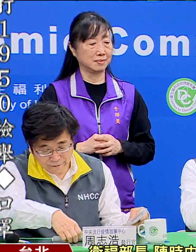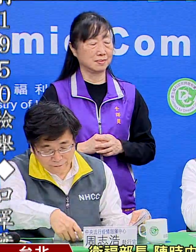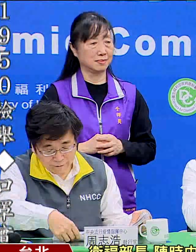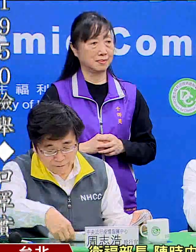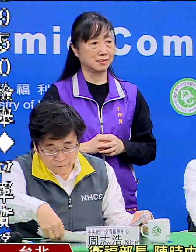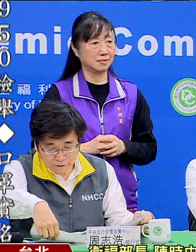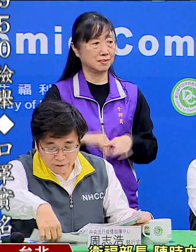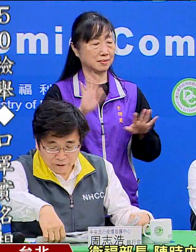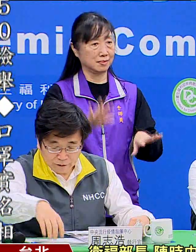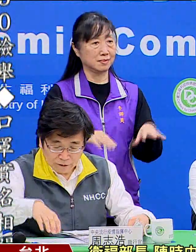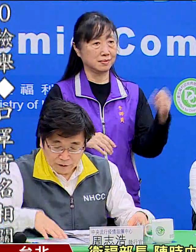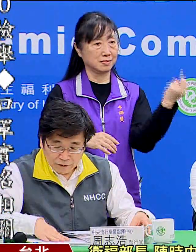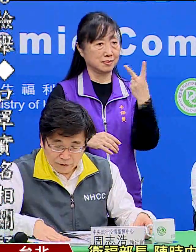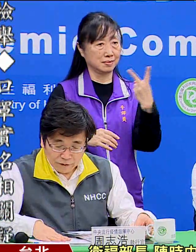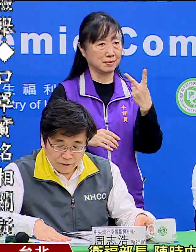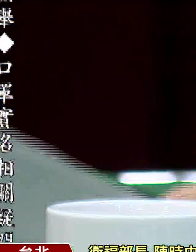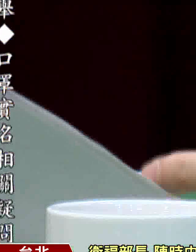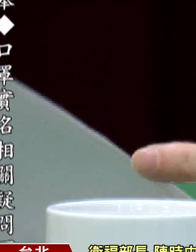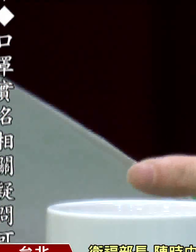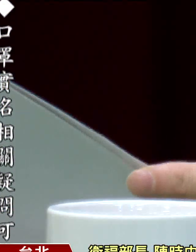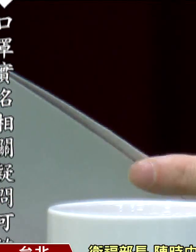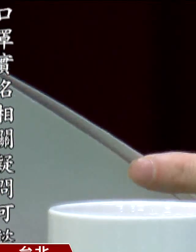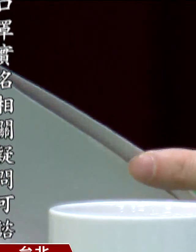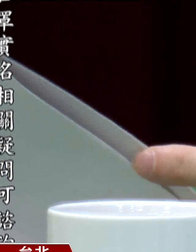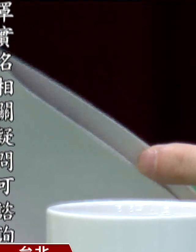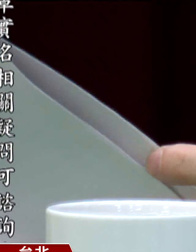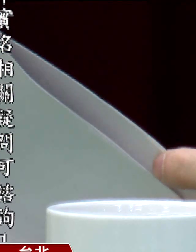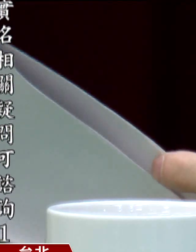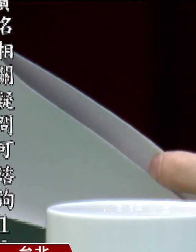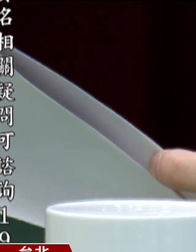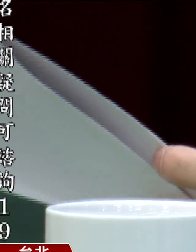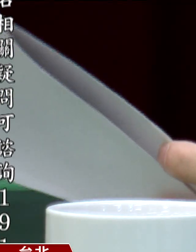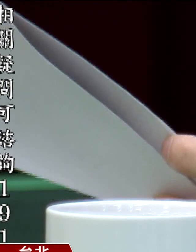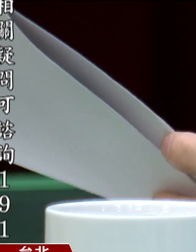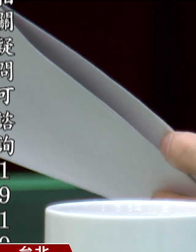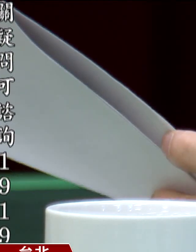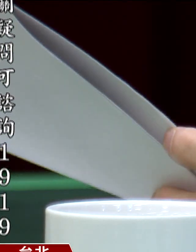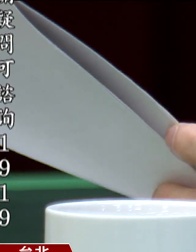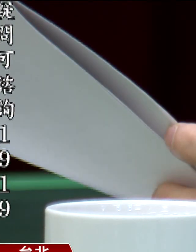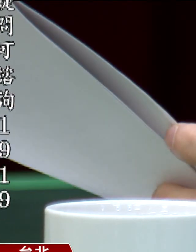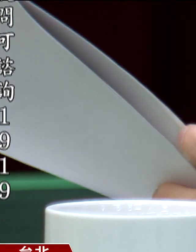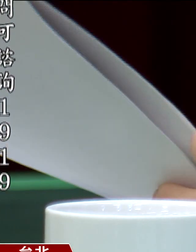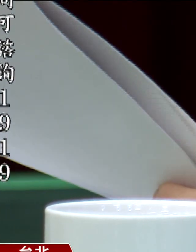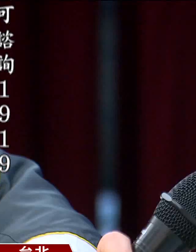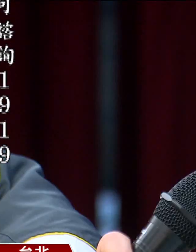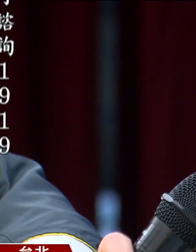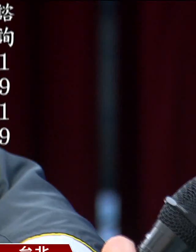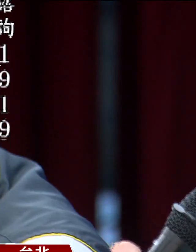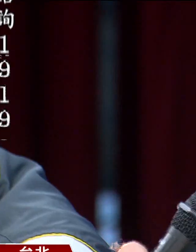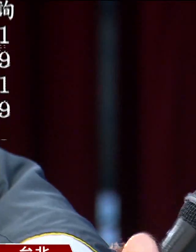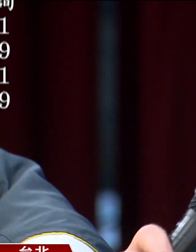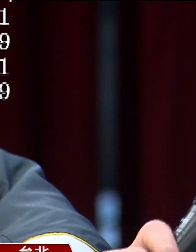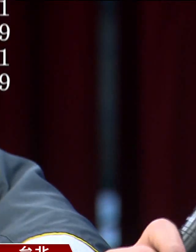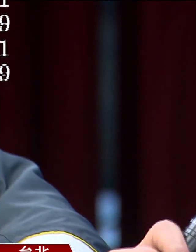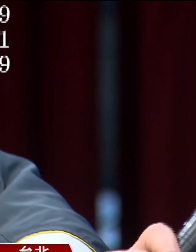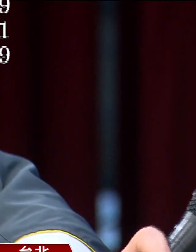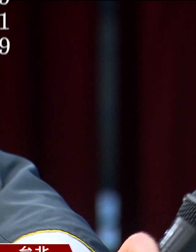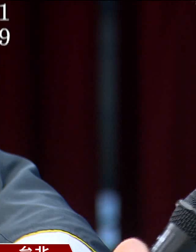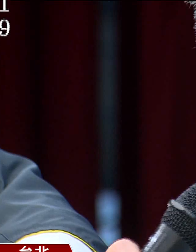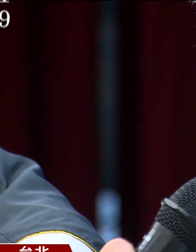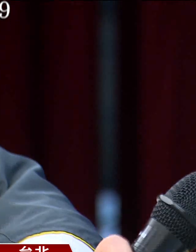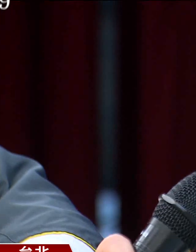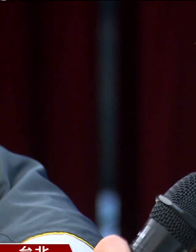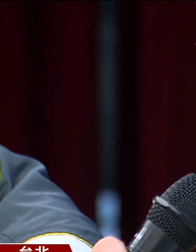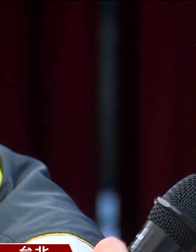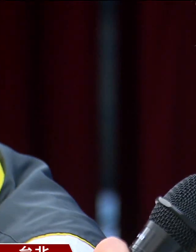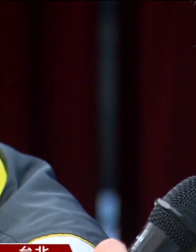我们今天有2个确诊的案例。 台湾再新增2起确诊个案，患者为父子关系，近期没有出国史。中央流行疫情指挥